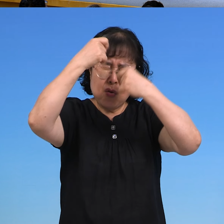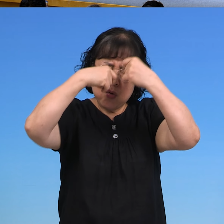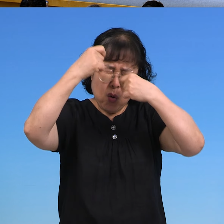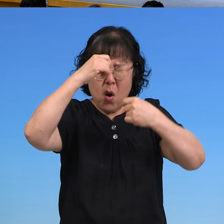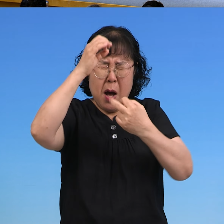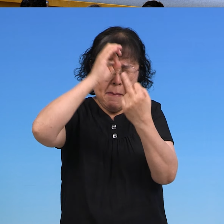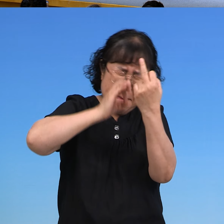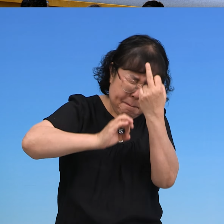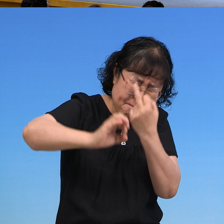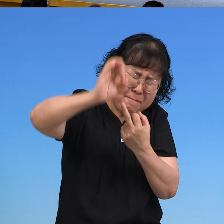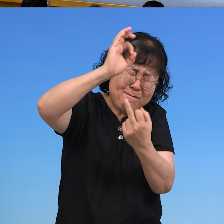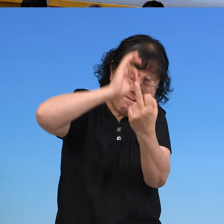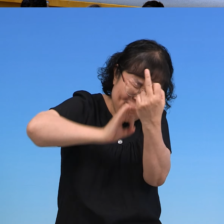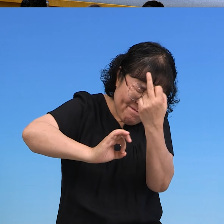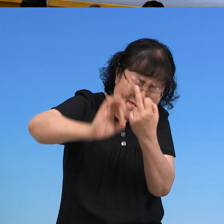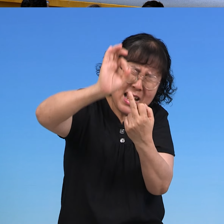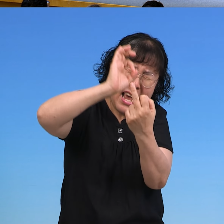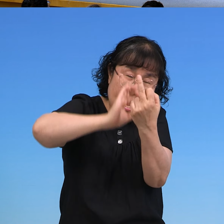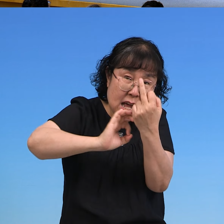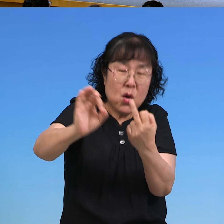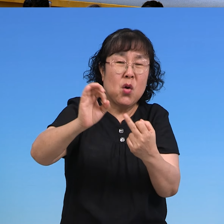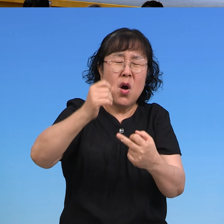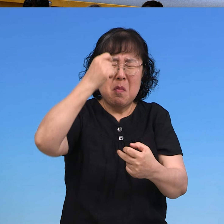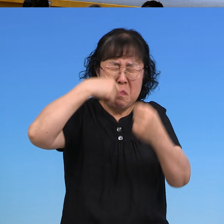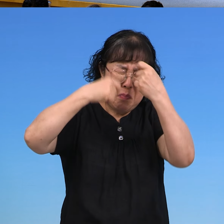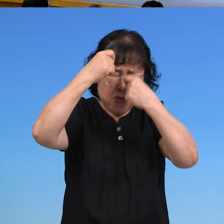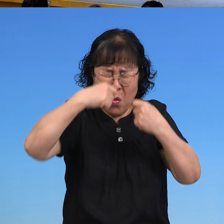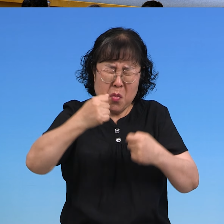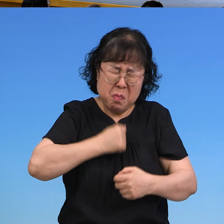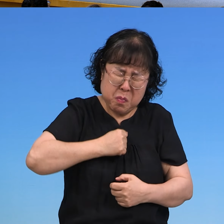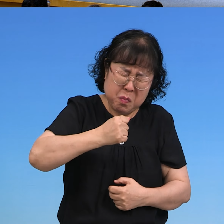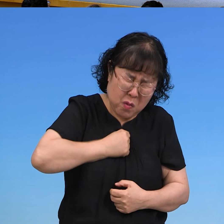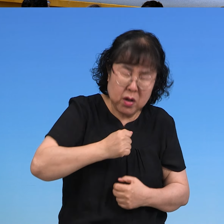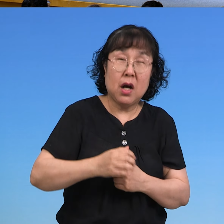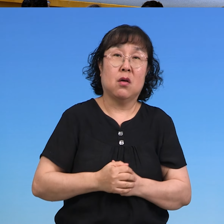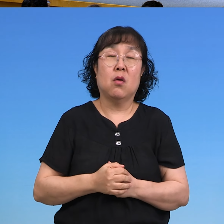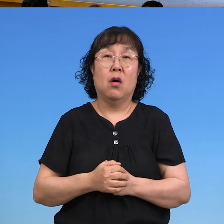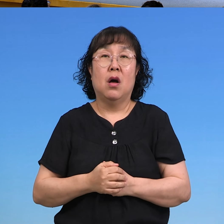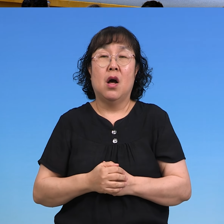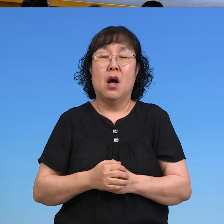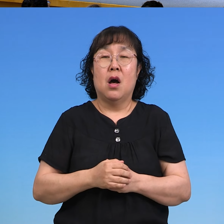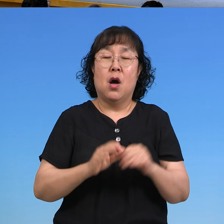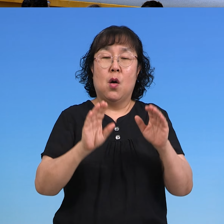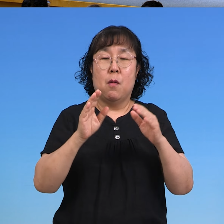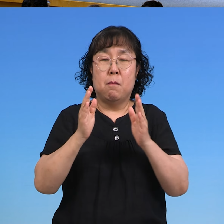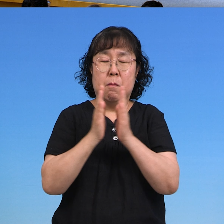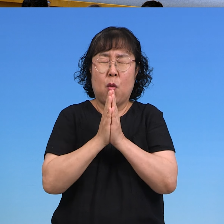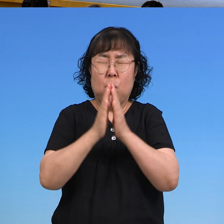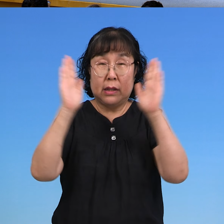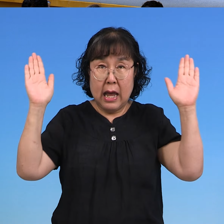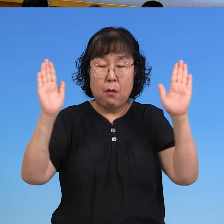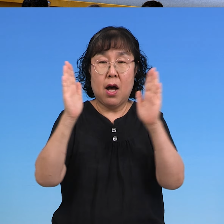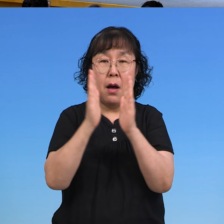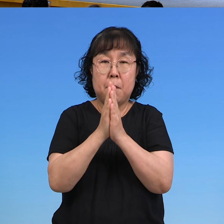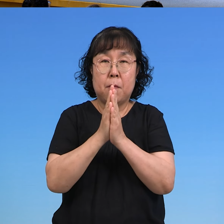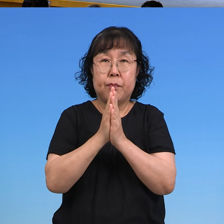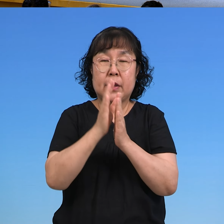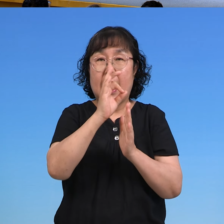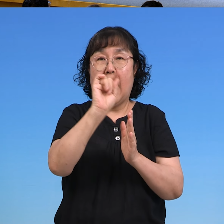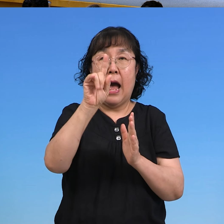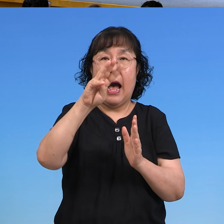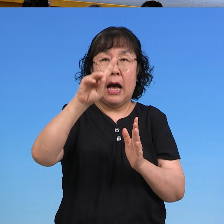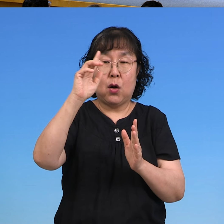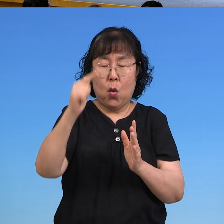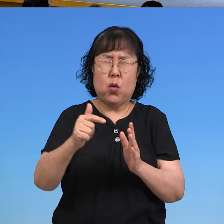통곡하였더라. 이스라엘 자손이 다 모세와 아론을 원망하며 온 회중이 그들에게 이르되 우리가 애굽 땅에서